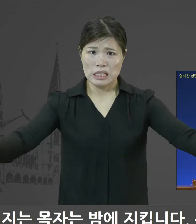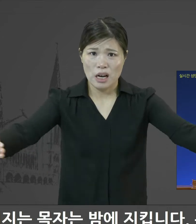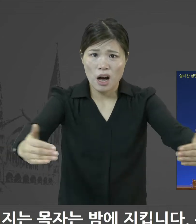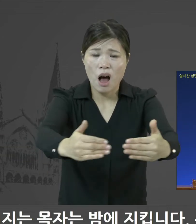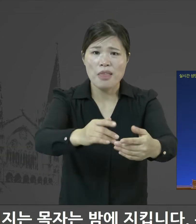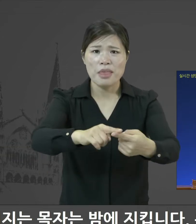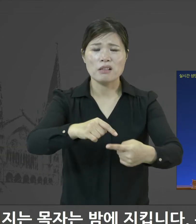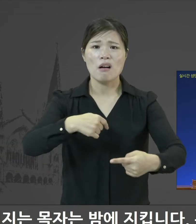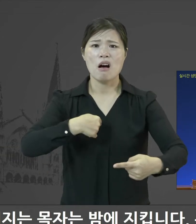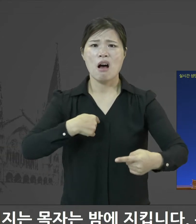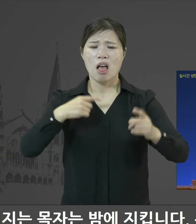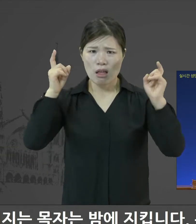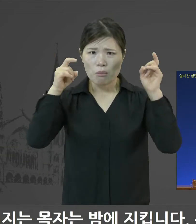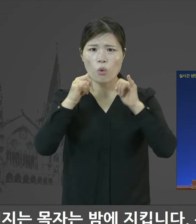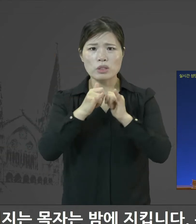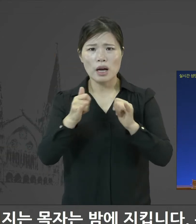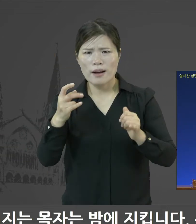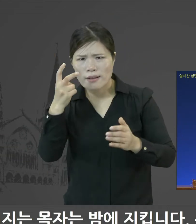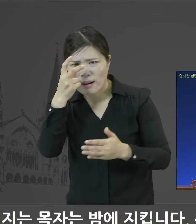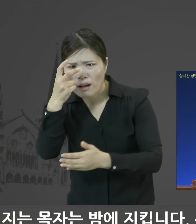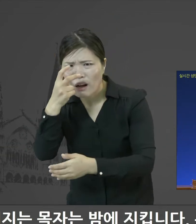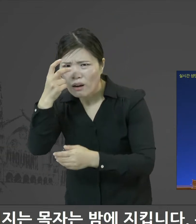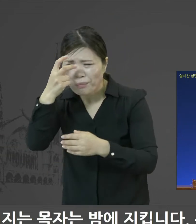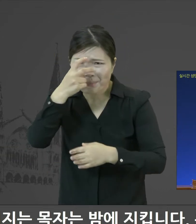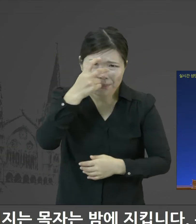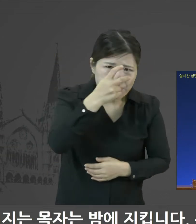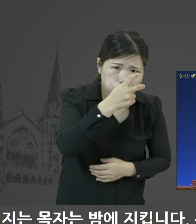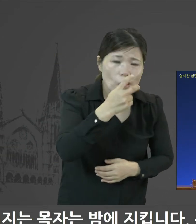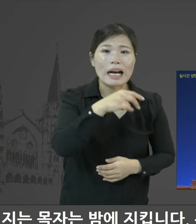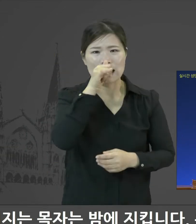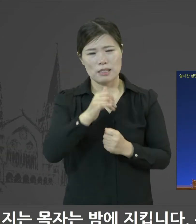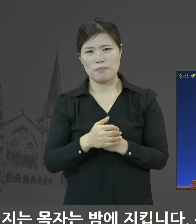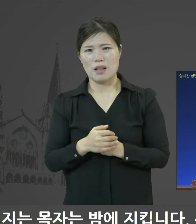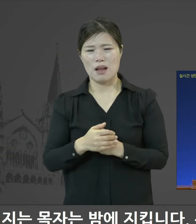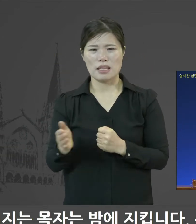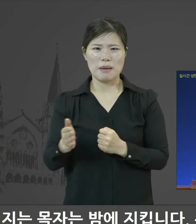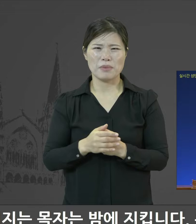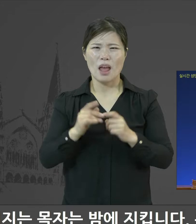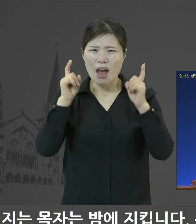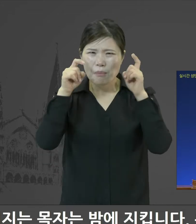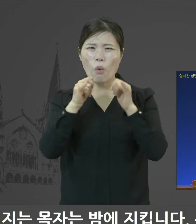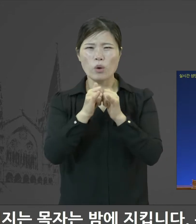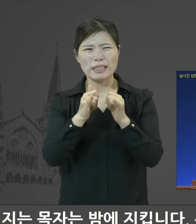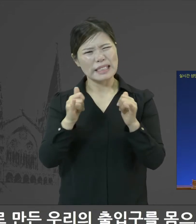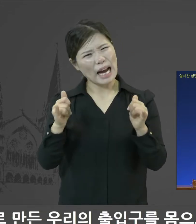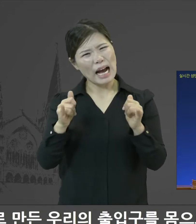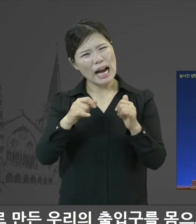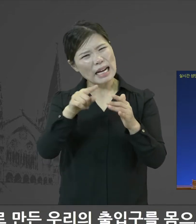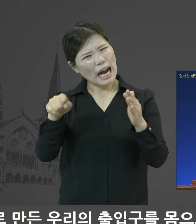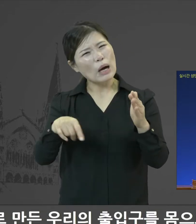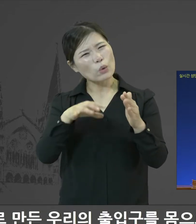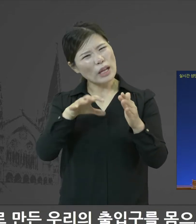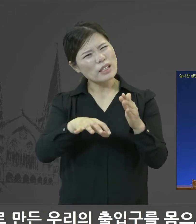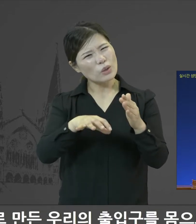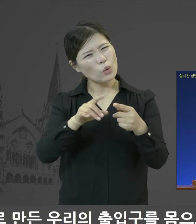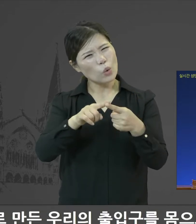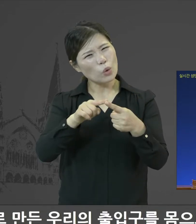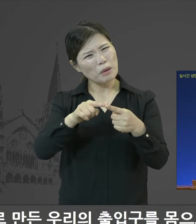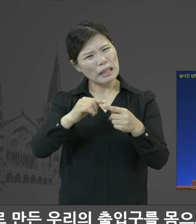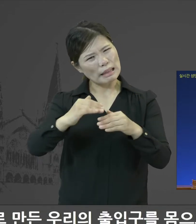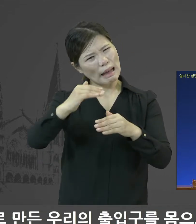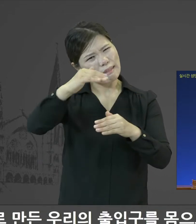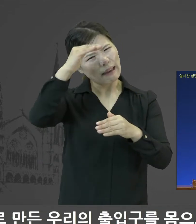막아서 양을 지키고 있는, 그러니까 이 목자 중에서도 더 미미한 위치에 있는 목자들이었다, 그런